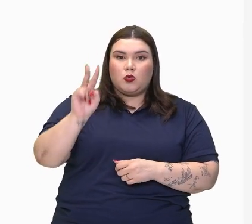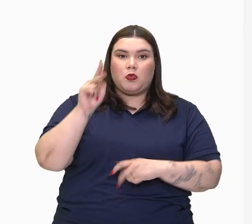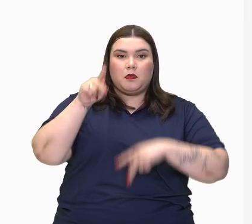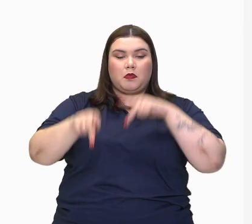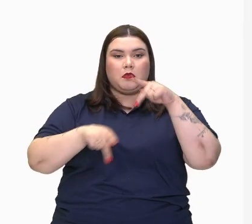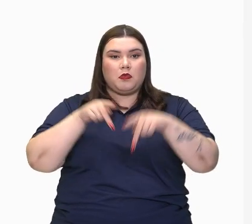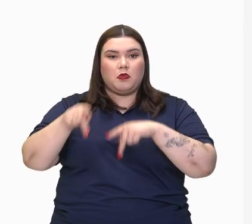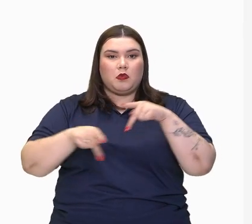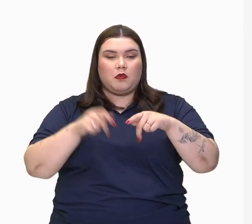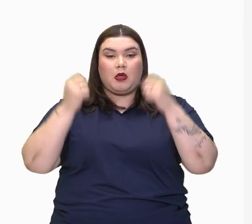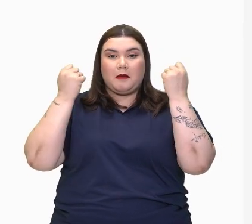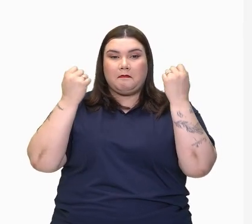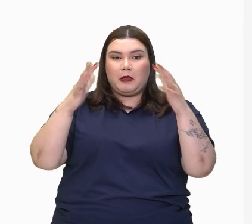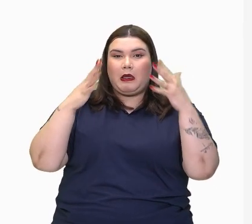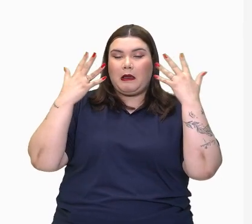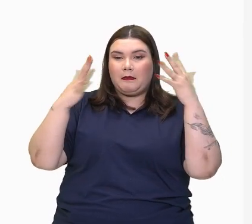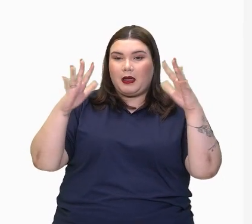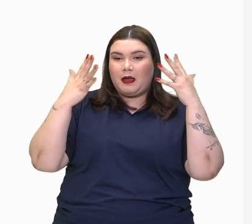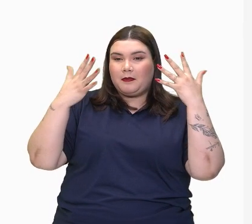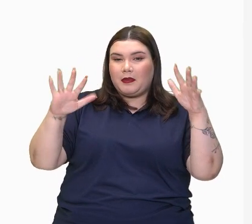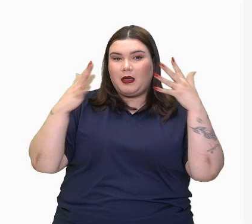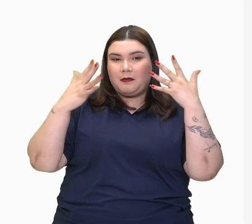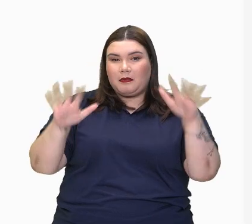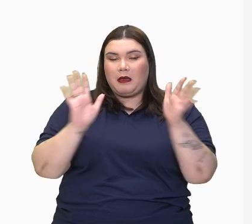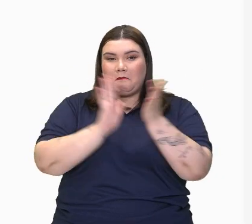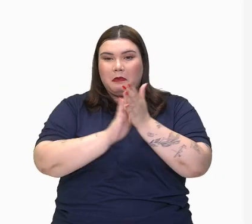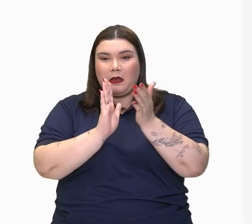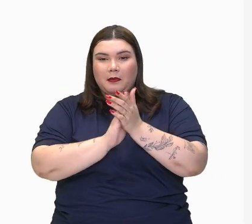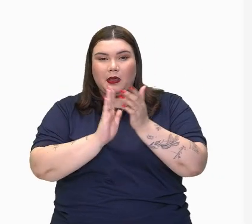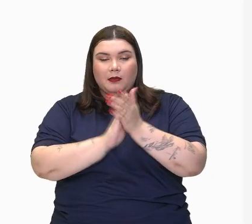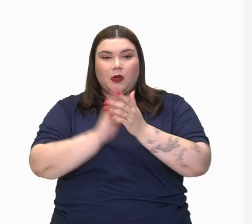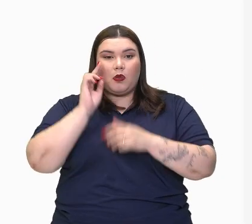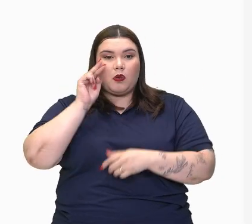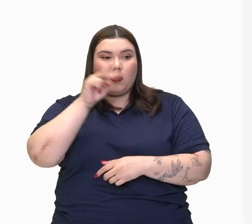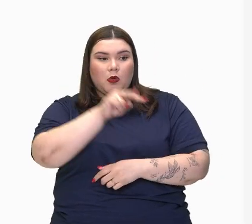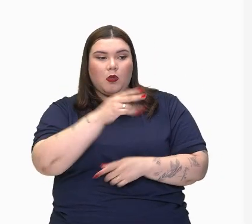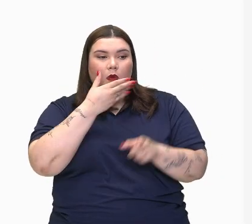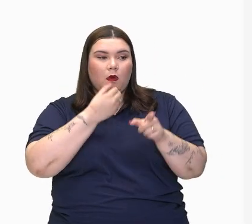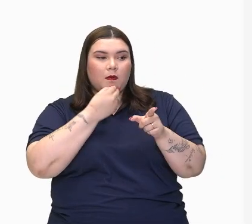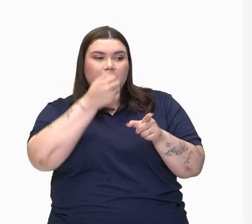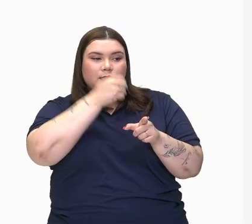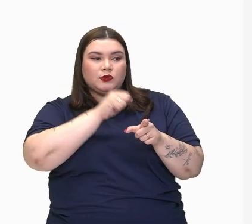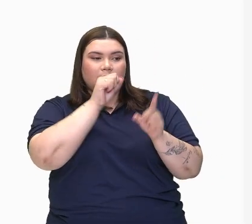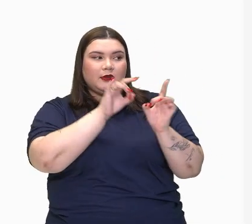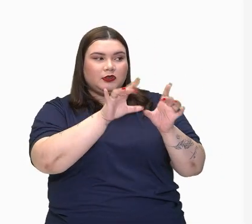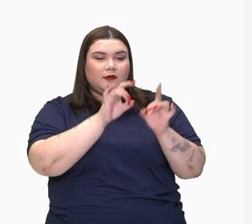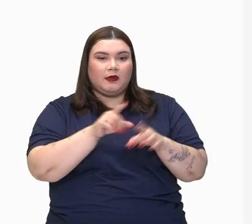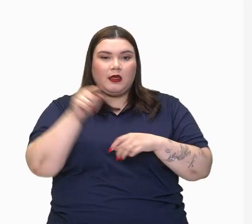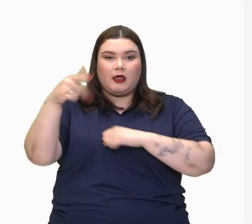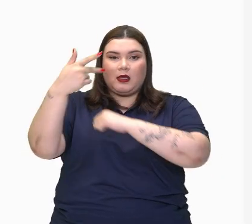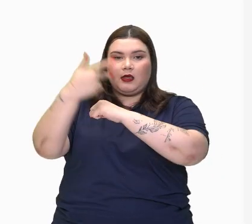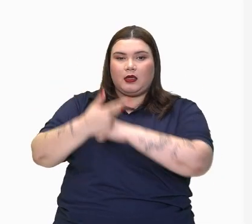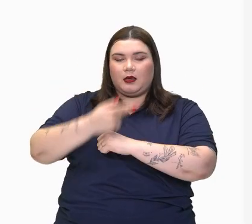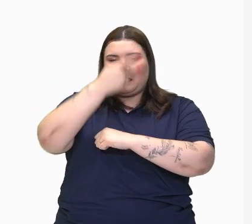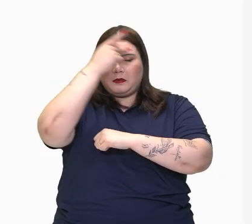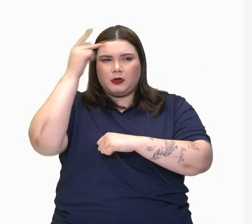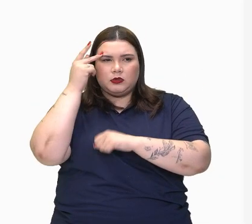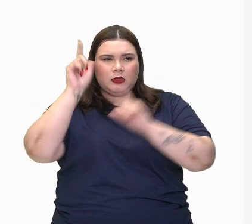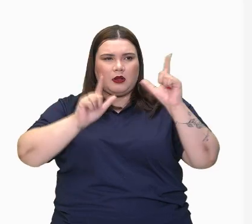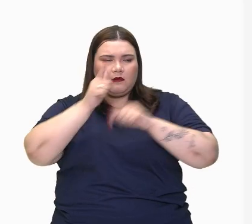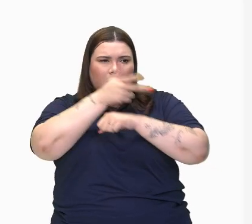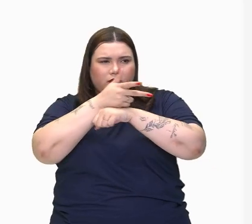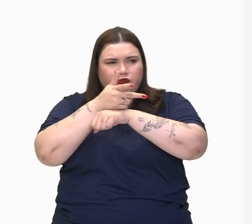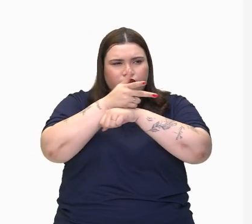para o povo e aplaudir. E olhou para o sorveteiro e para as câmeras. E a gente da TV que filmava